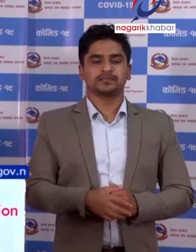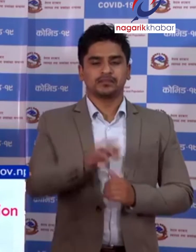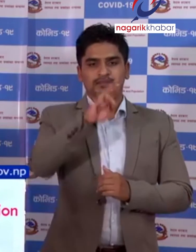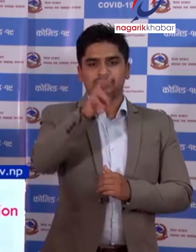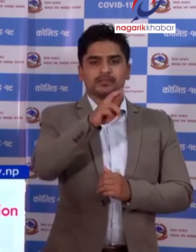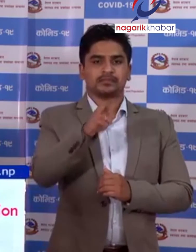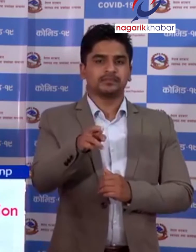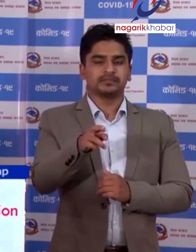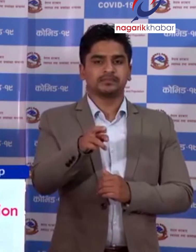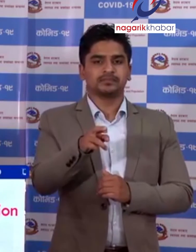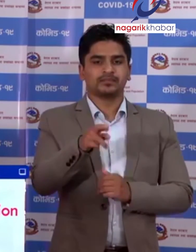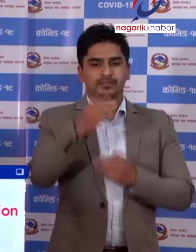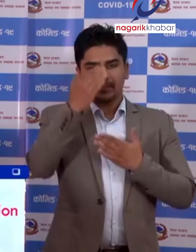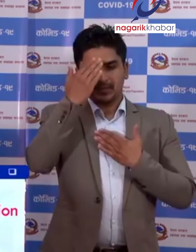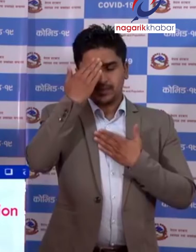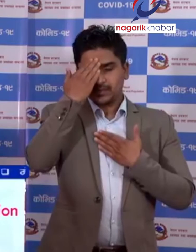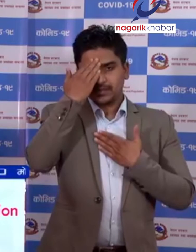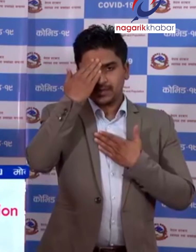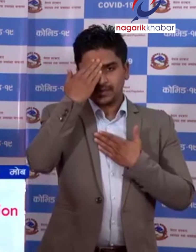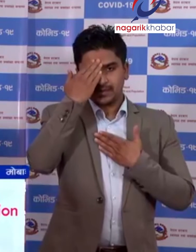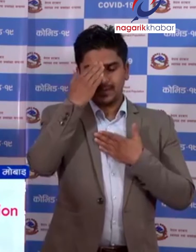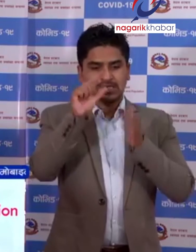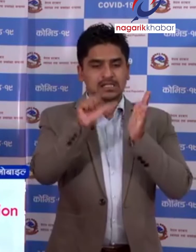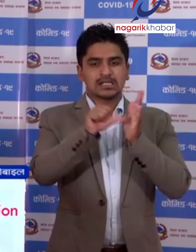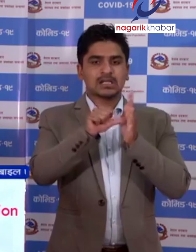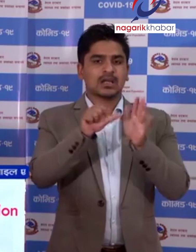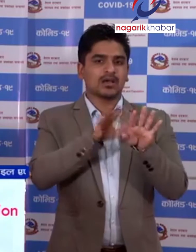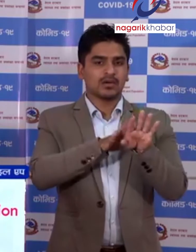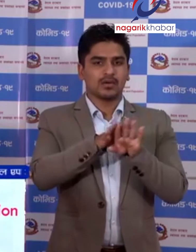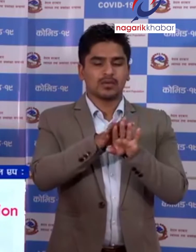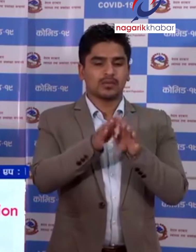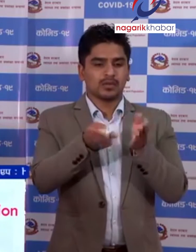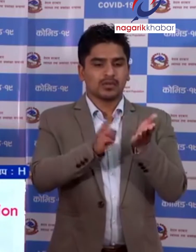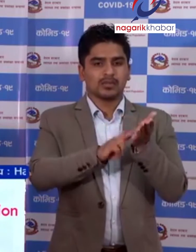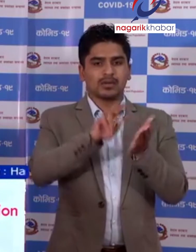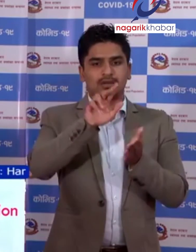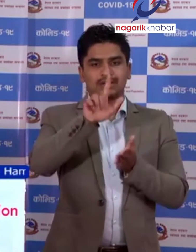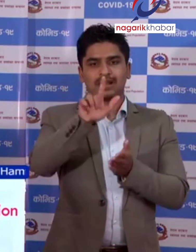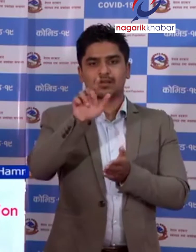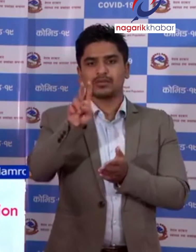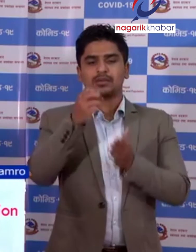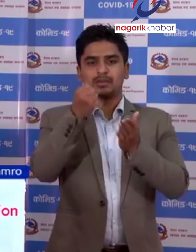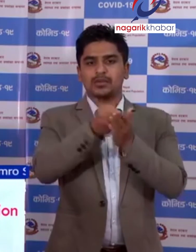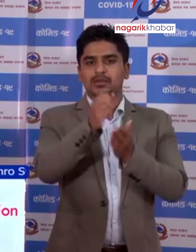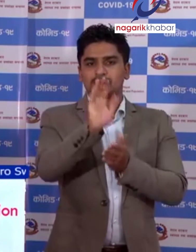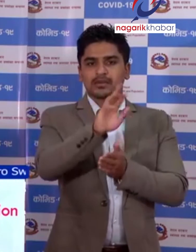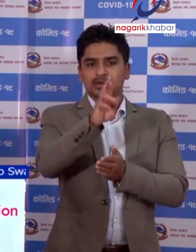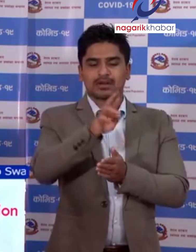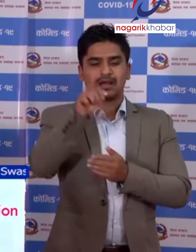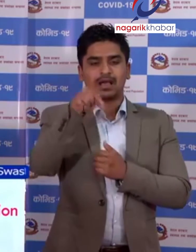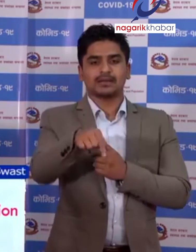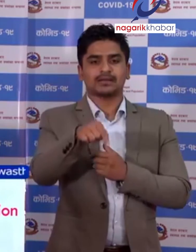र संक्रमित जिल्लाहरुको संख्या बढेर 72 पुगेको छ र